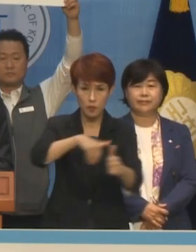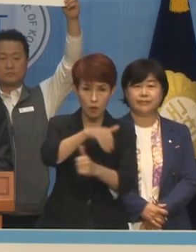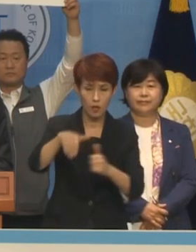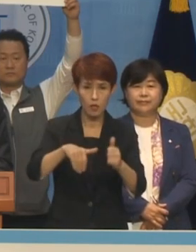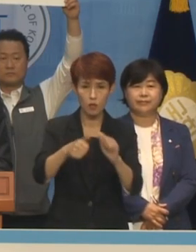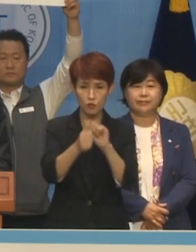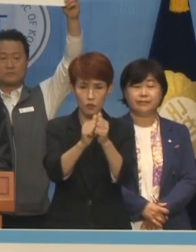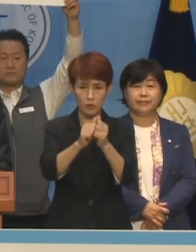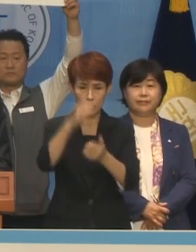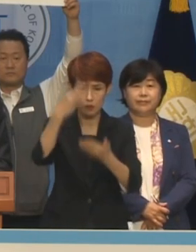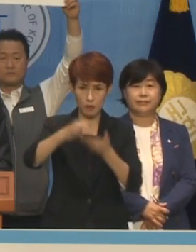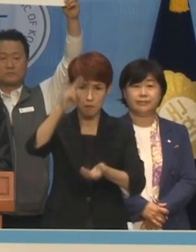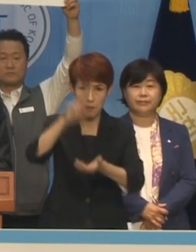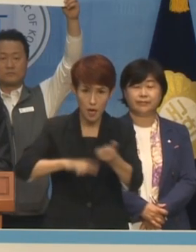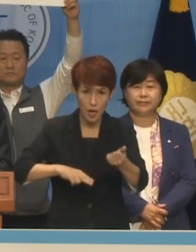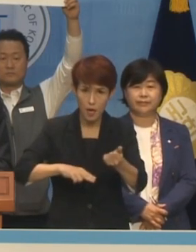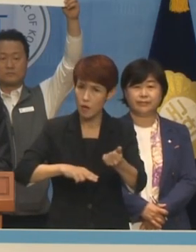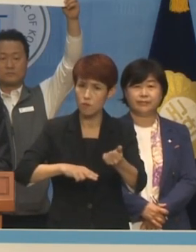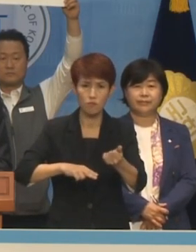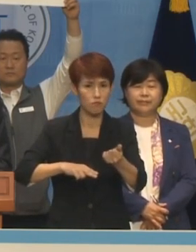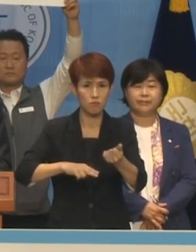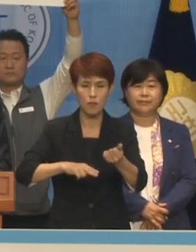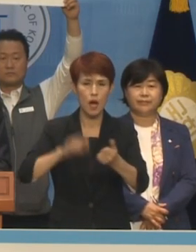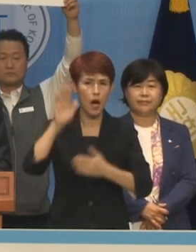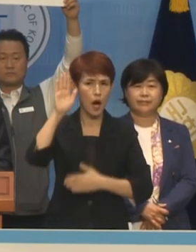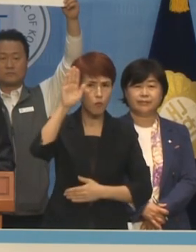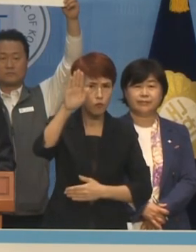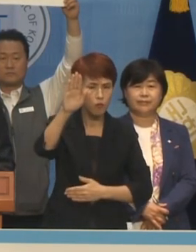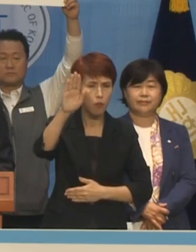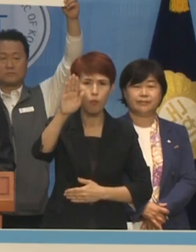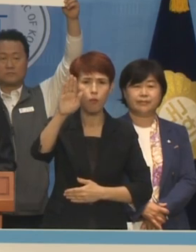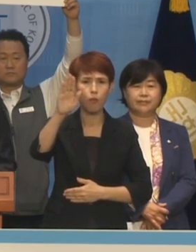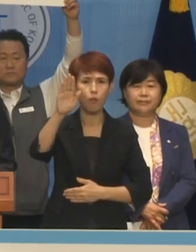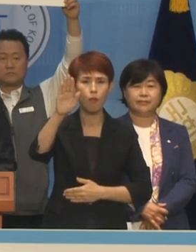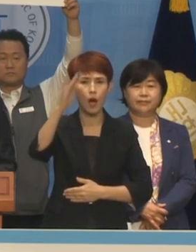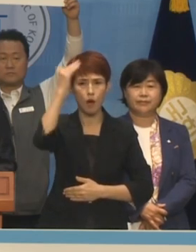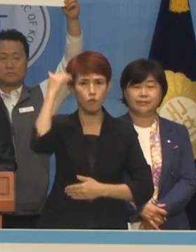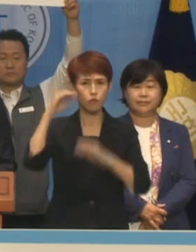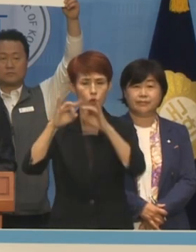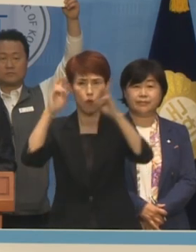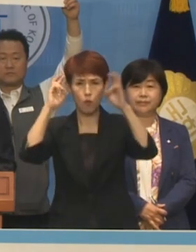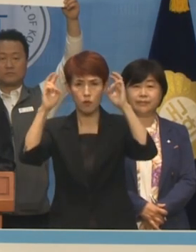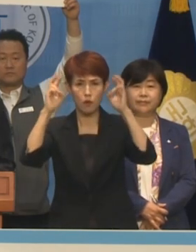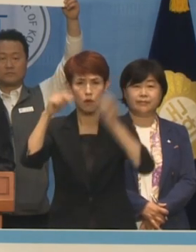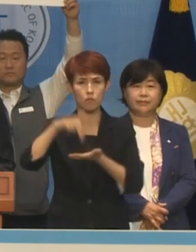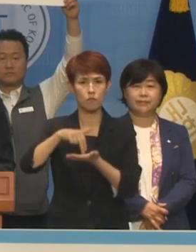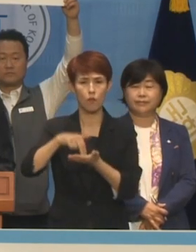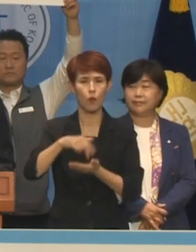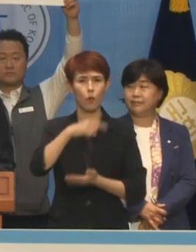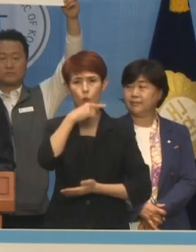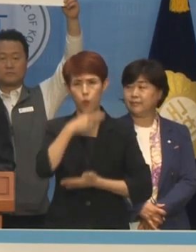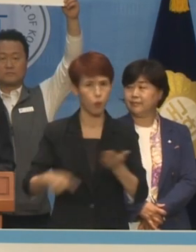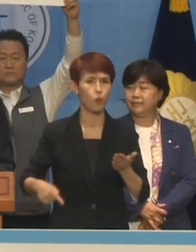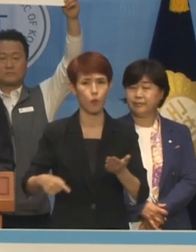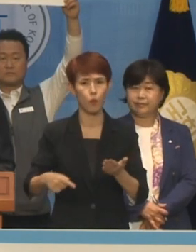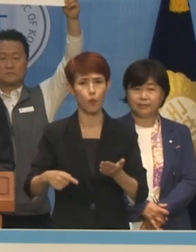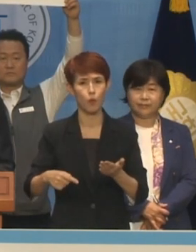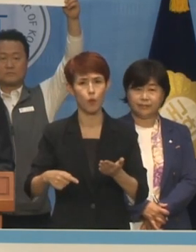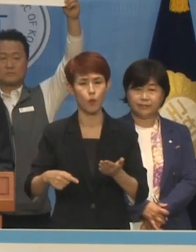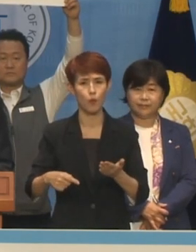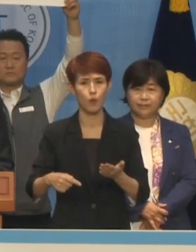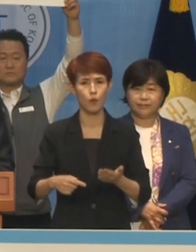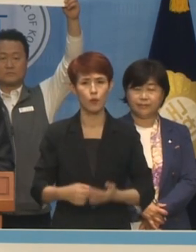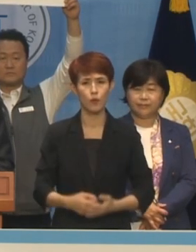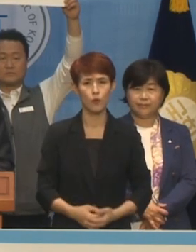저평가 헐값 매각은 중장기적으로 모회사인 한전의 재정 측면에 부정적인 영향을 미치게